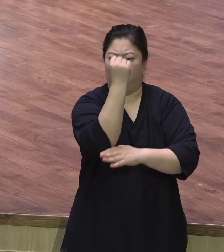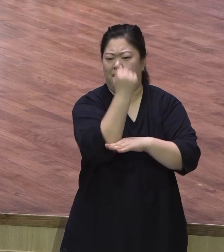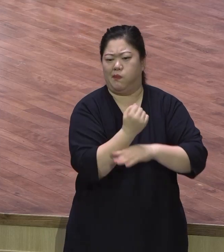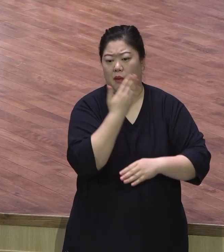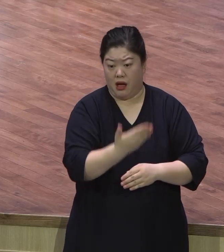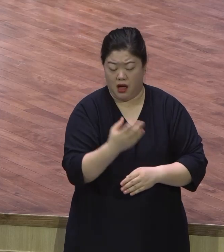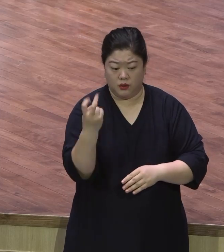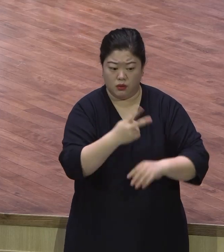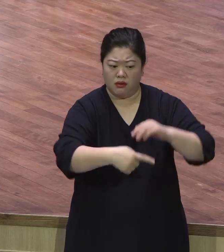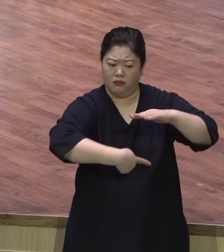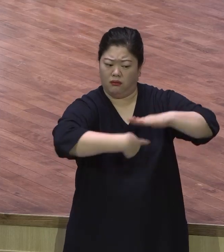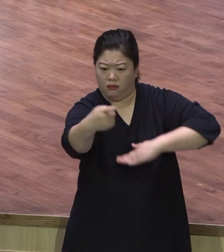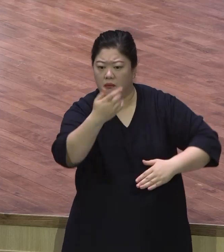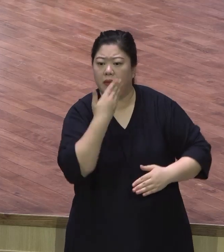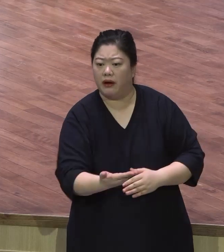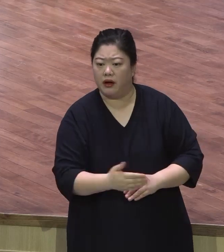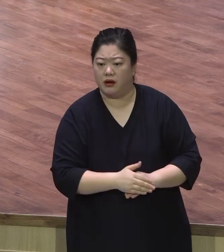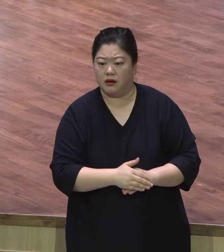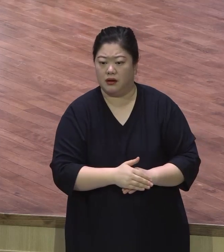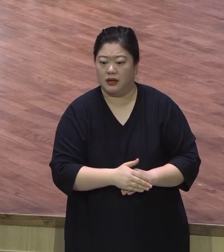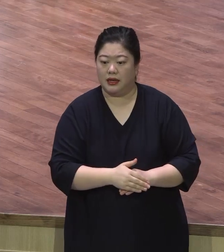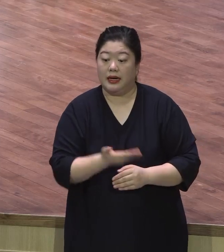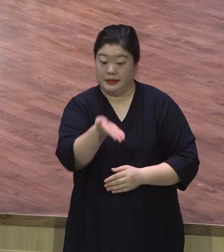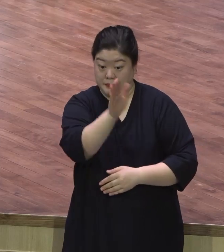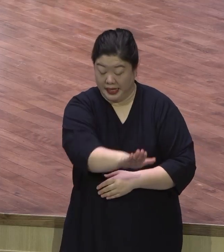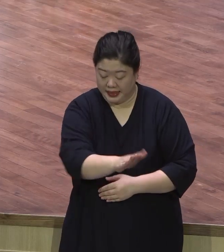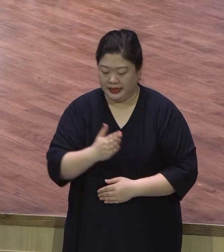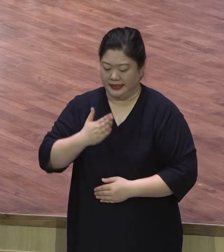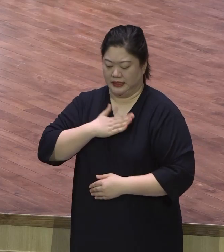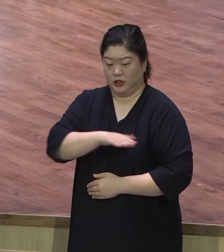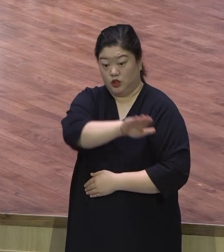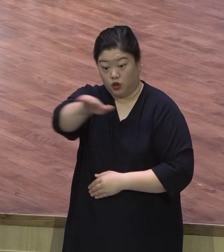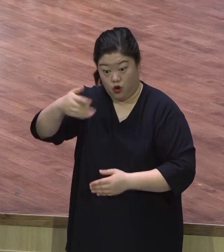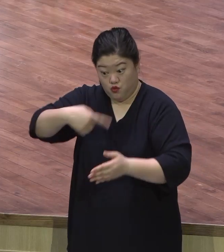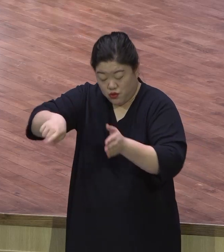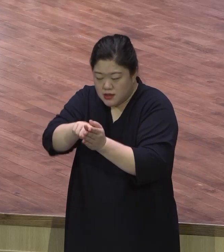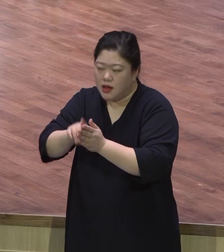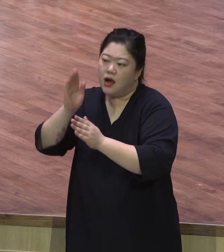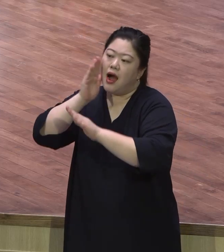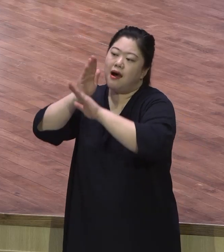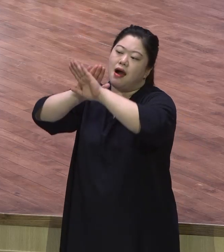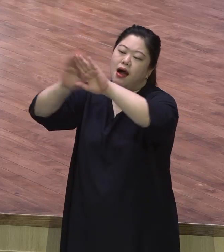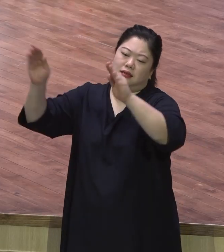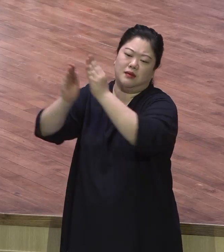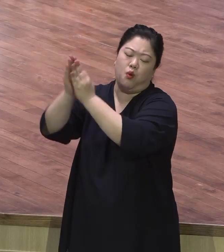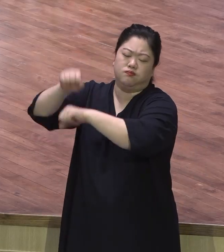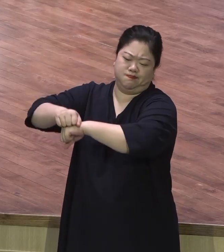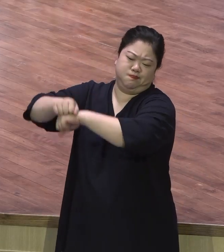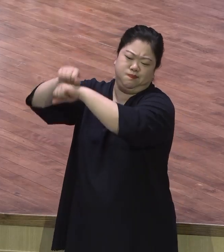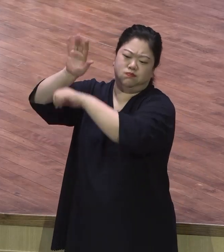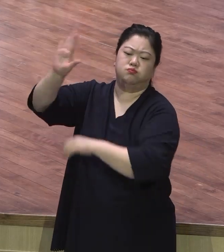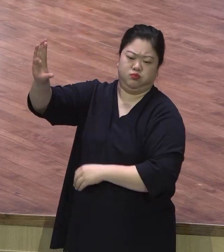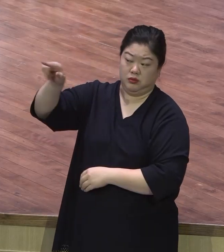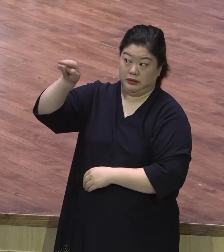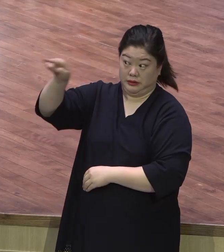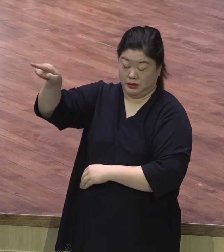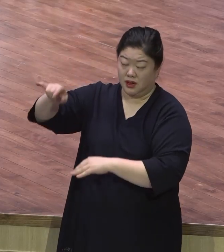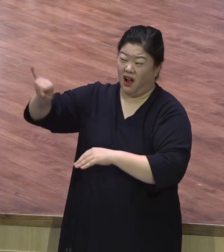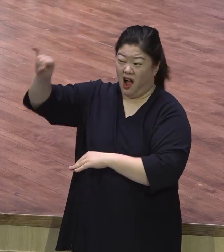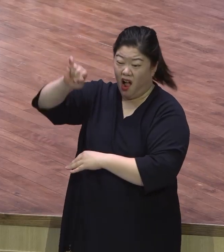하느니라. 오직 너희를 위하여 보물을 하늘에 쌓아두라. 거기는 존이나 독록이 해야 하지 못하며 도둑이